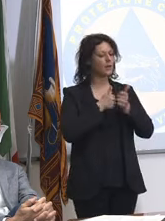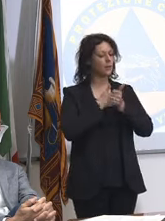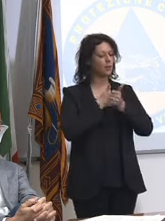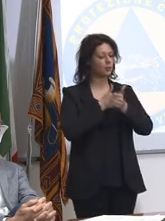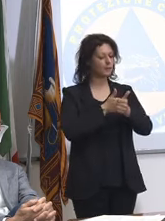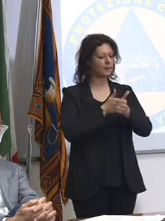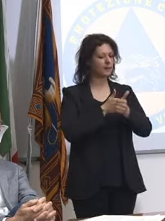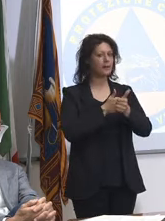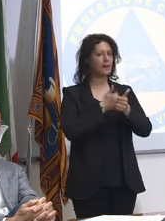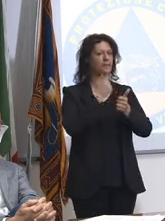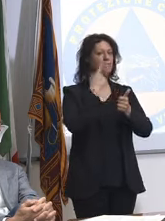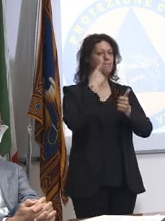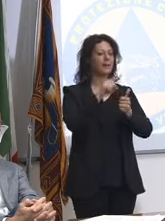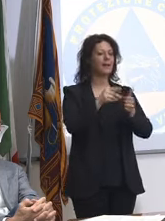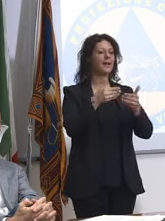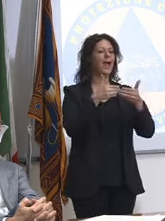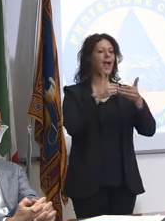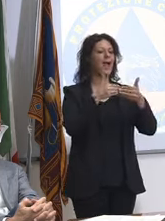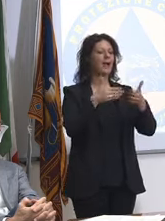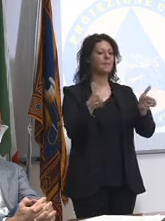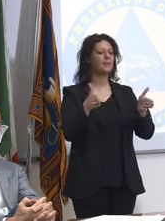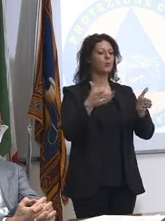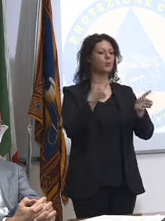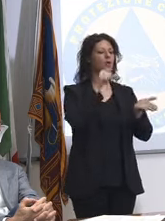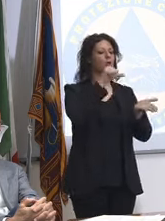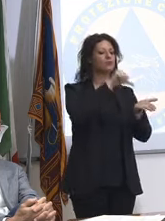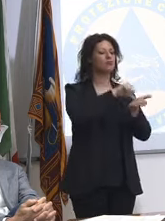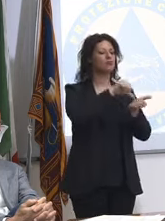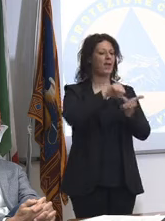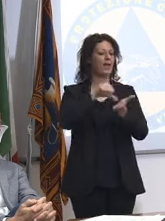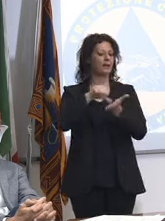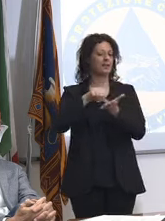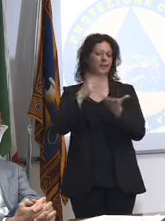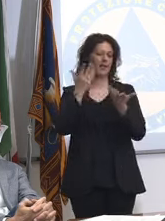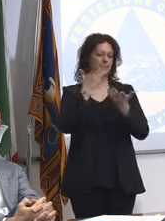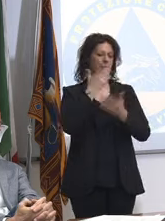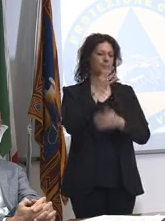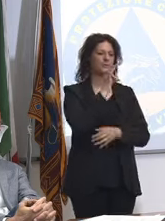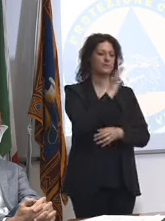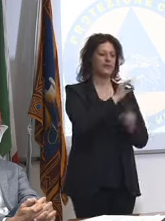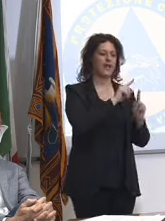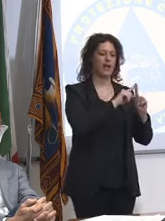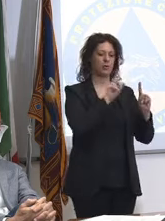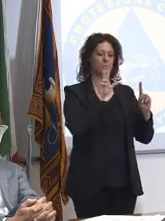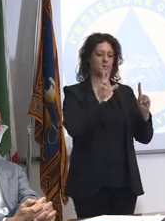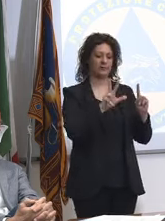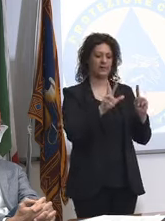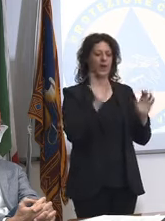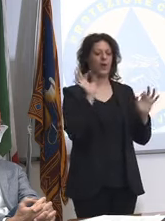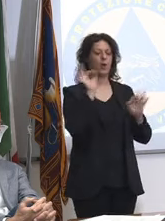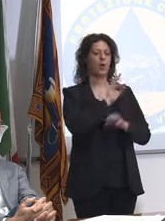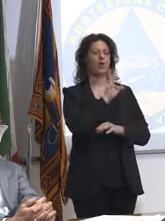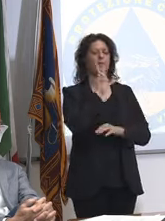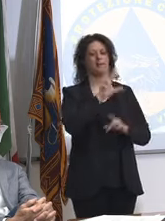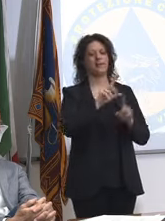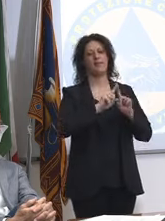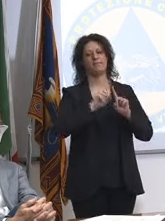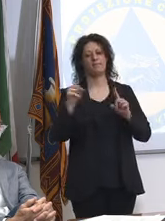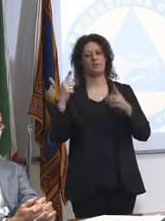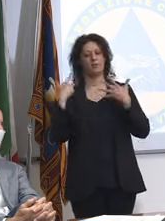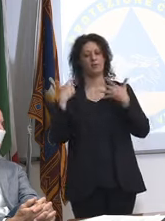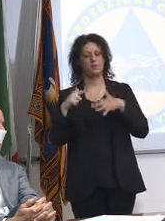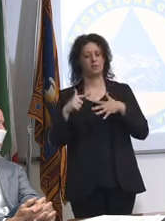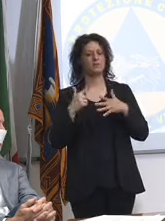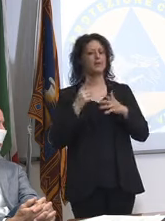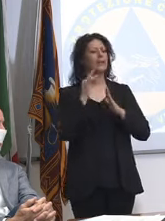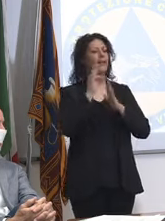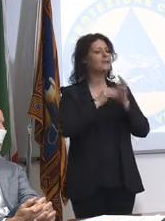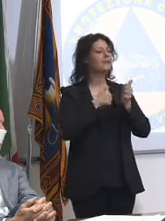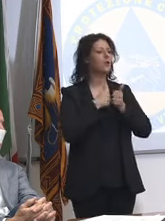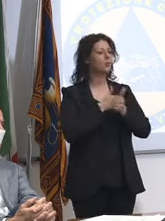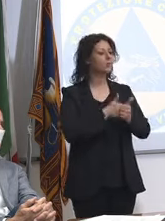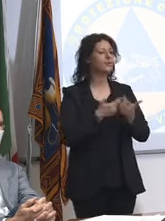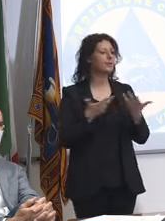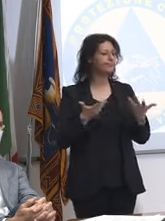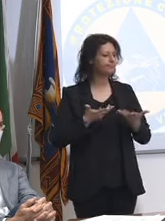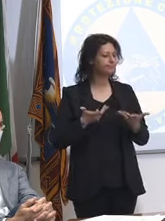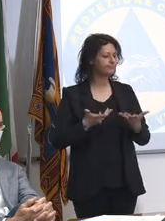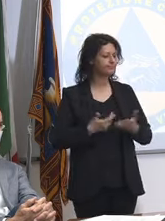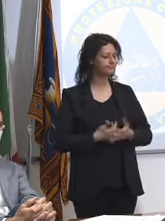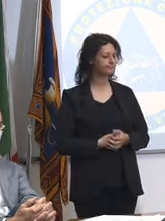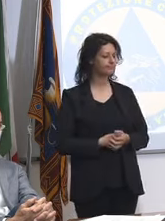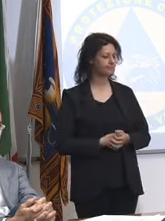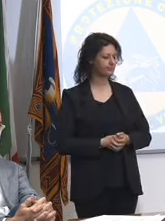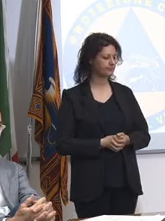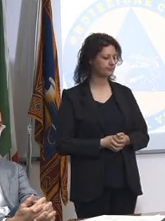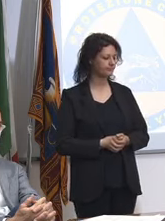vari centri nelle varie fasce di età, dai 0-3 piuttosto che dai 3 ai 17. Allora,